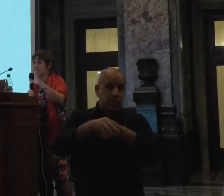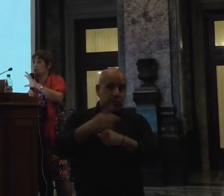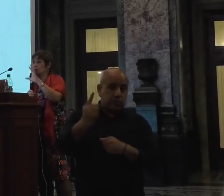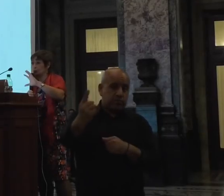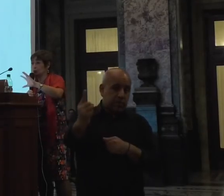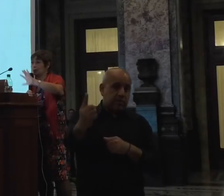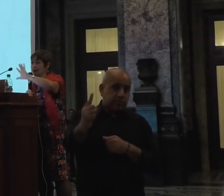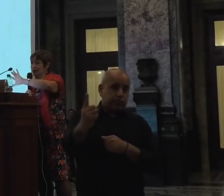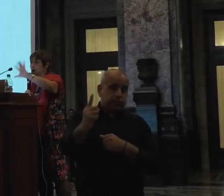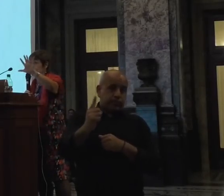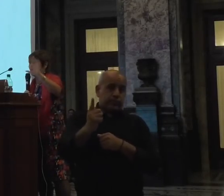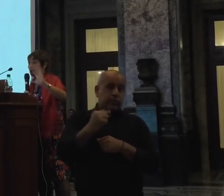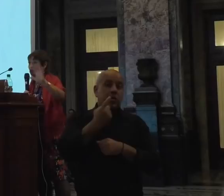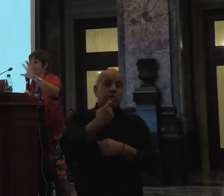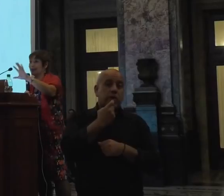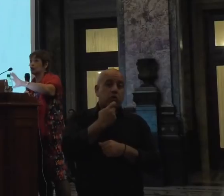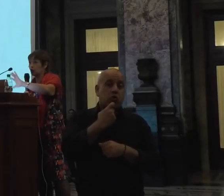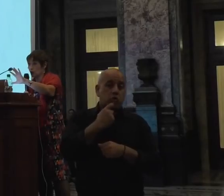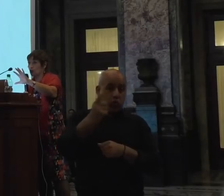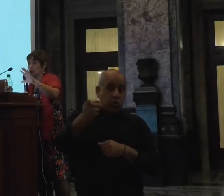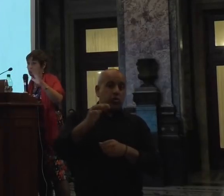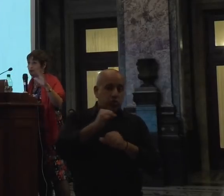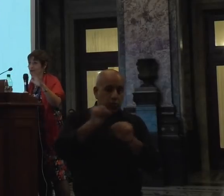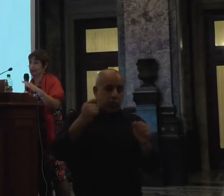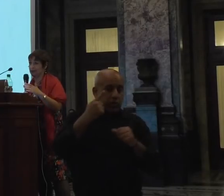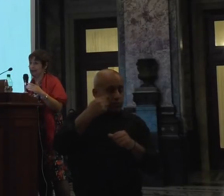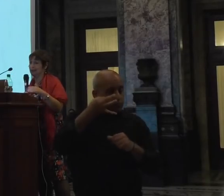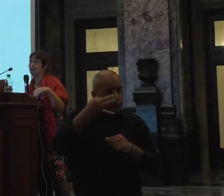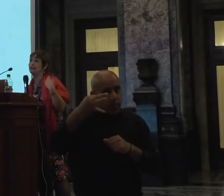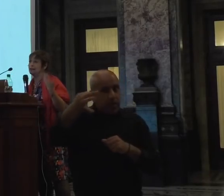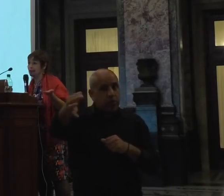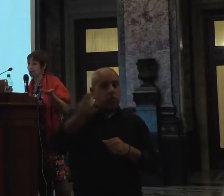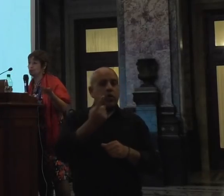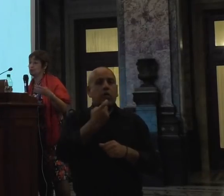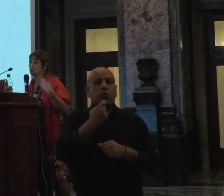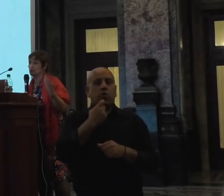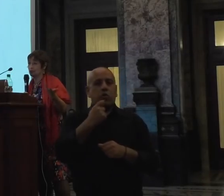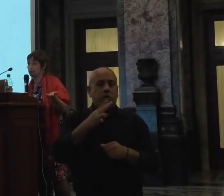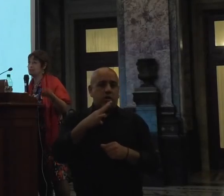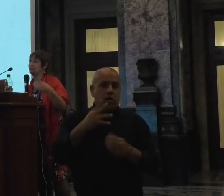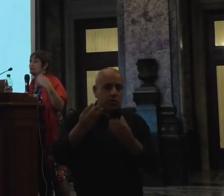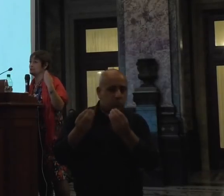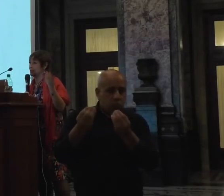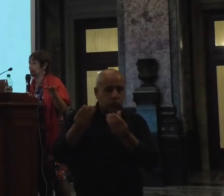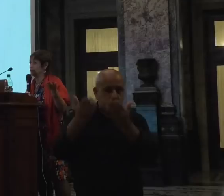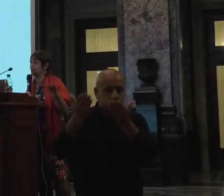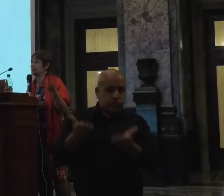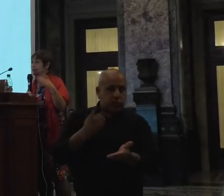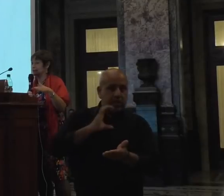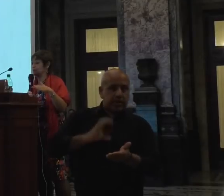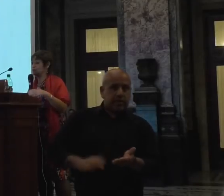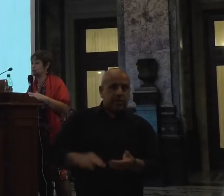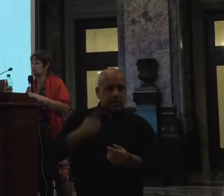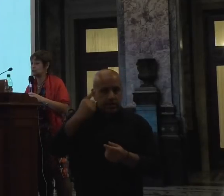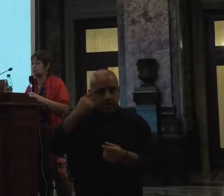rojo, es muy probable que yo pueda monitorear los rojos de forma diferente. Hay muchos estudios psicofísicos, de